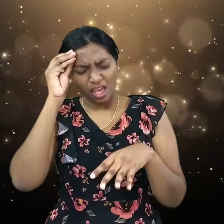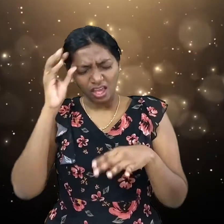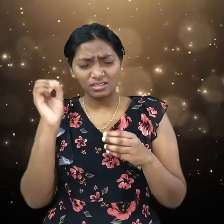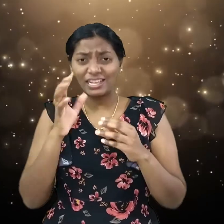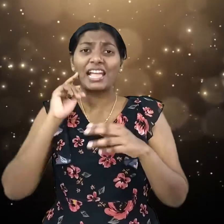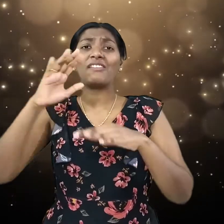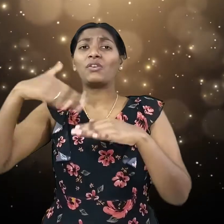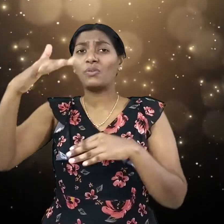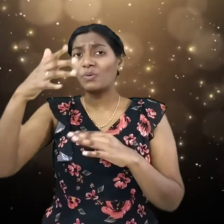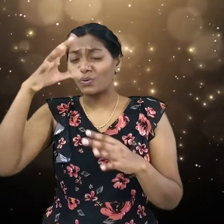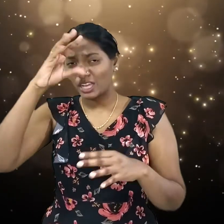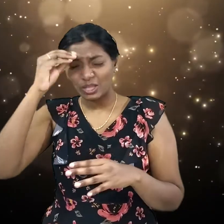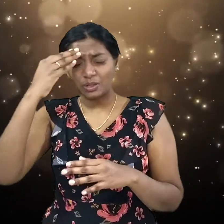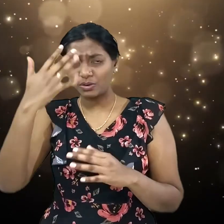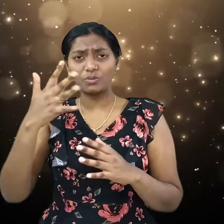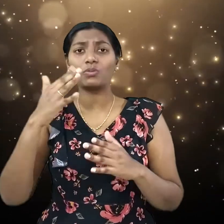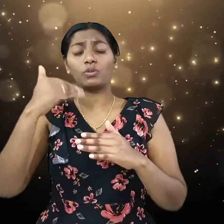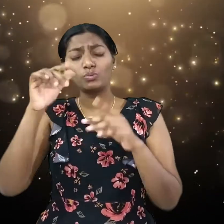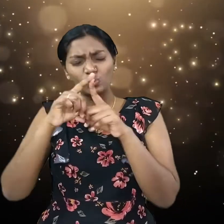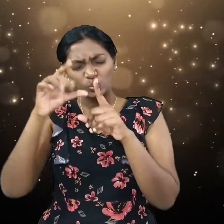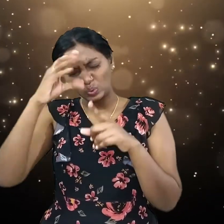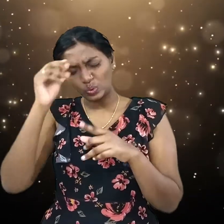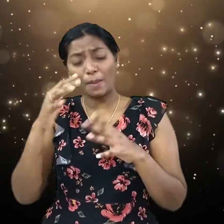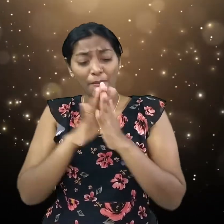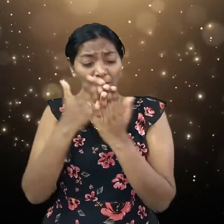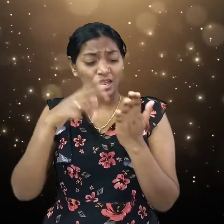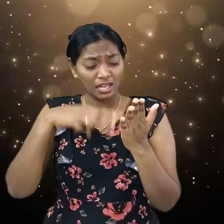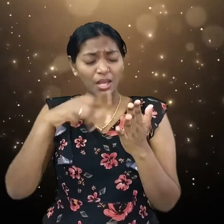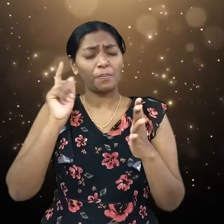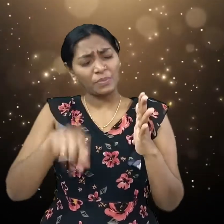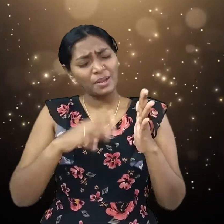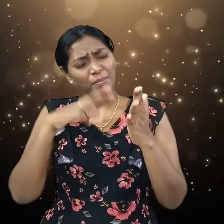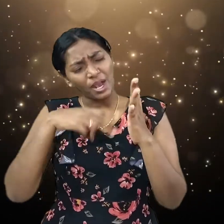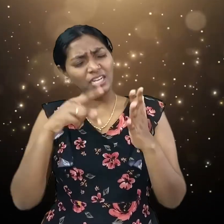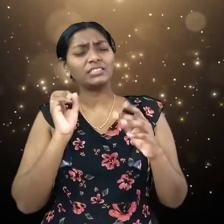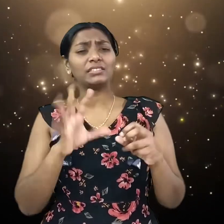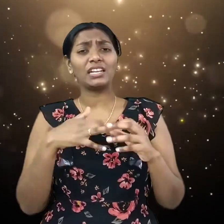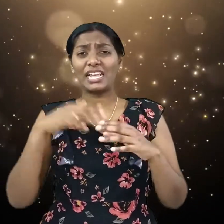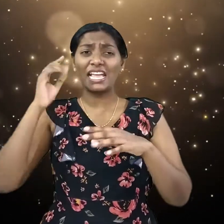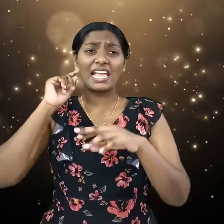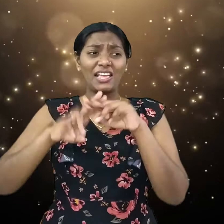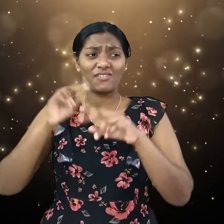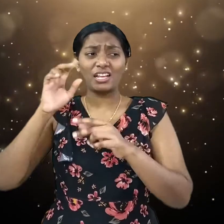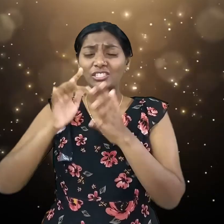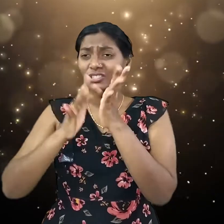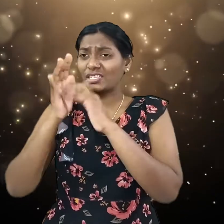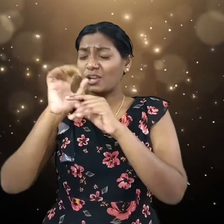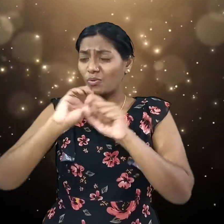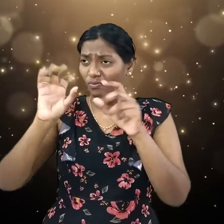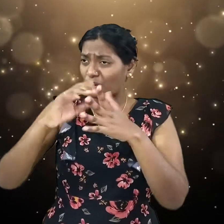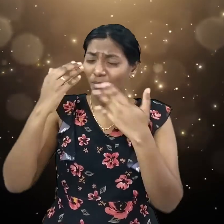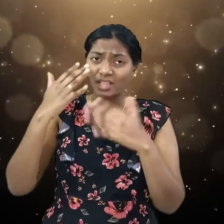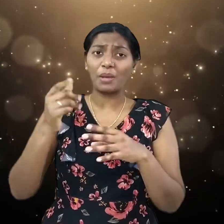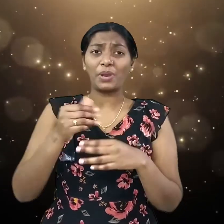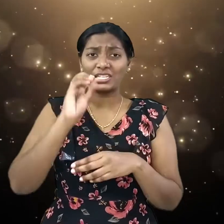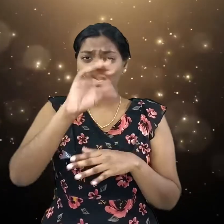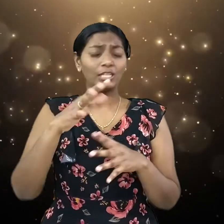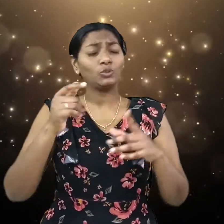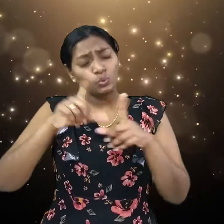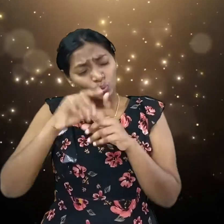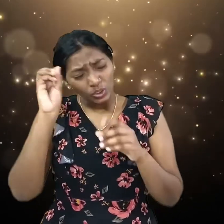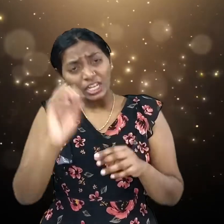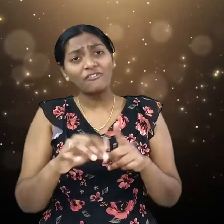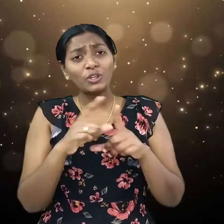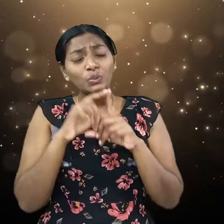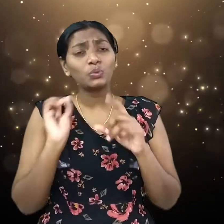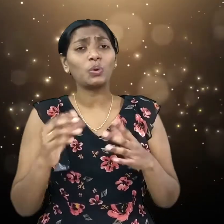बोलना। भविष्यवाणी करना नहीं आती तो सीखो भविष्यवाणी करना। बाइबल नहीं पढ़ते तो रोज पढ़ो। आत्माएं नहीं जीते तो जीतो, पैसा नहीं